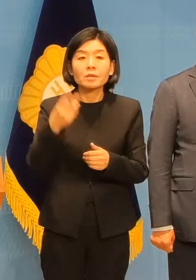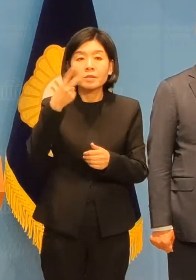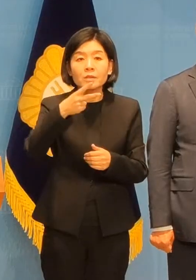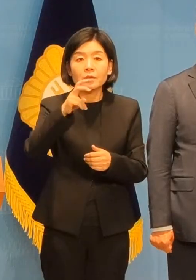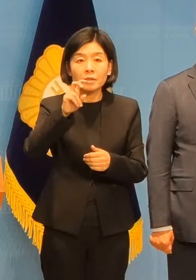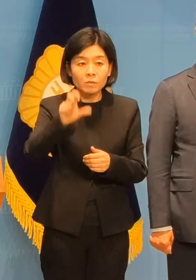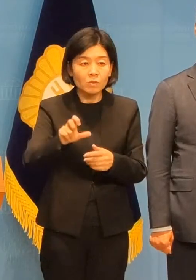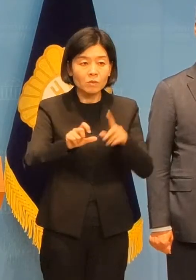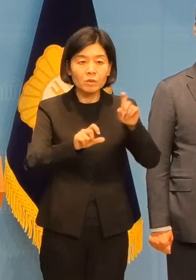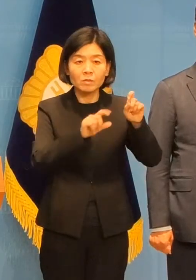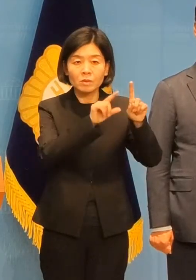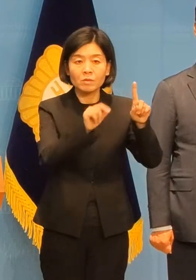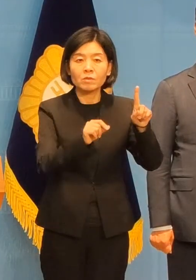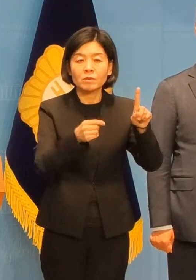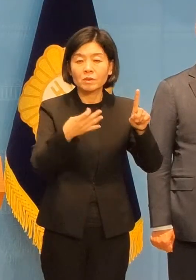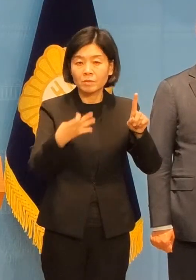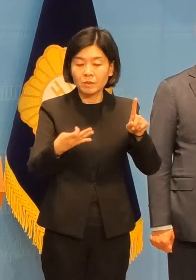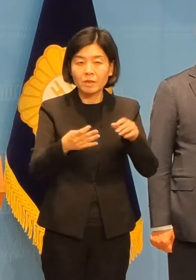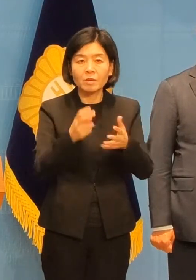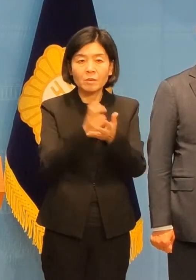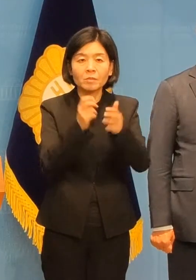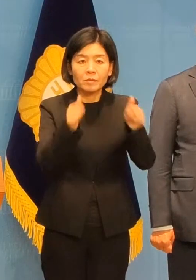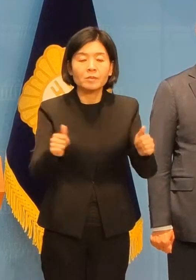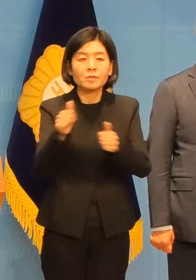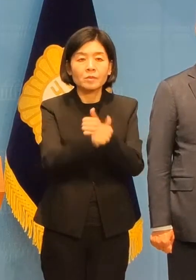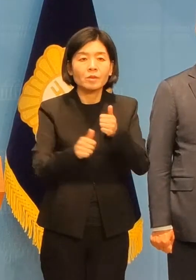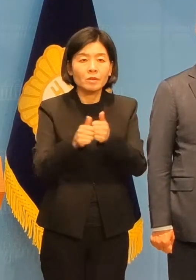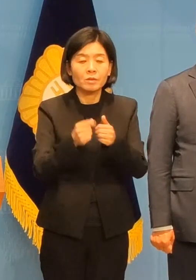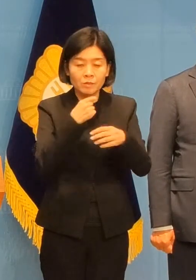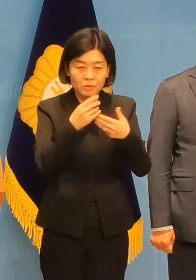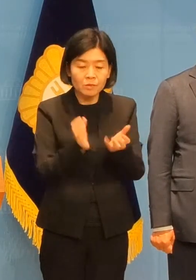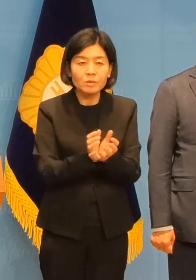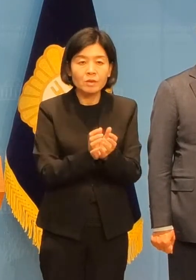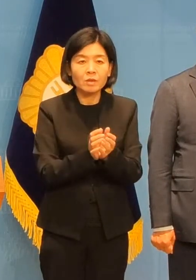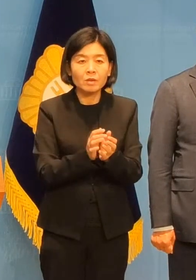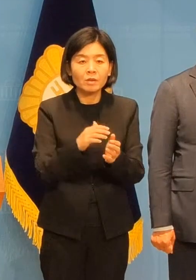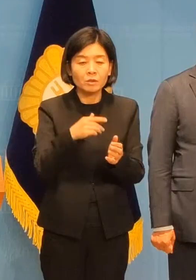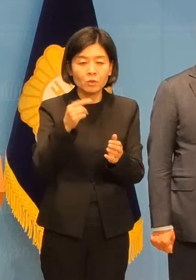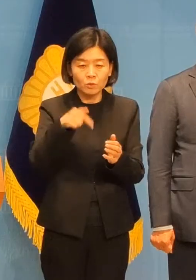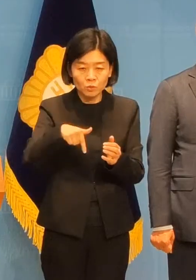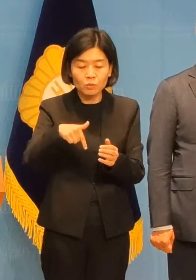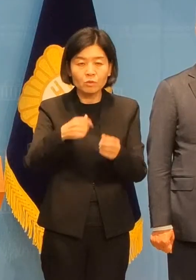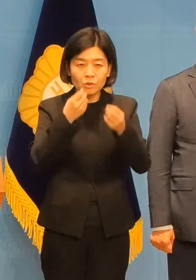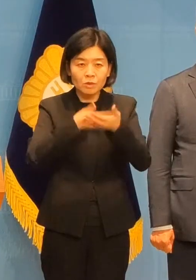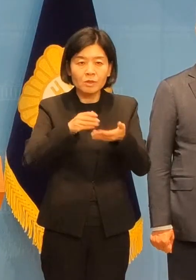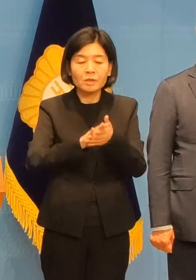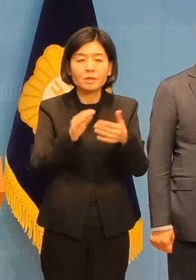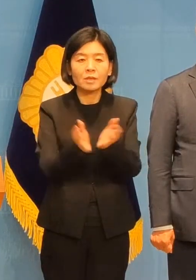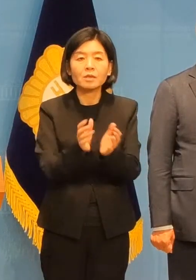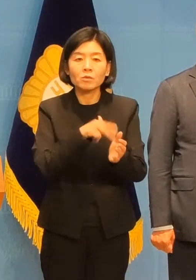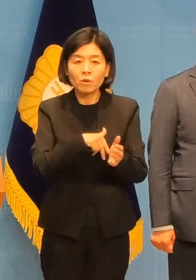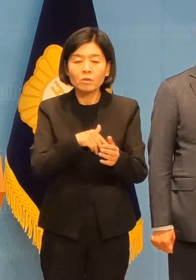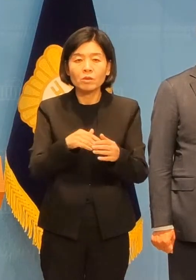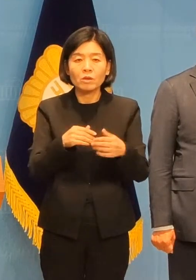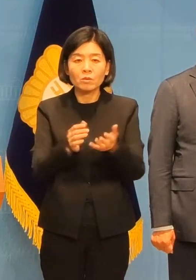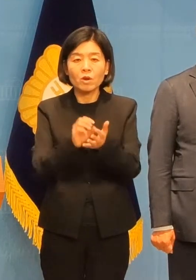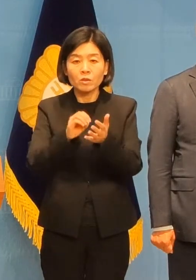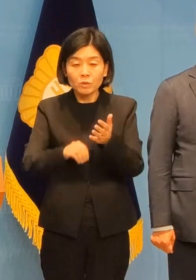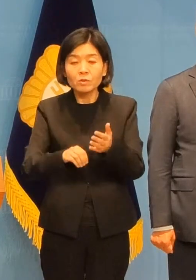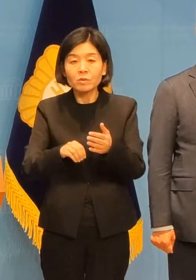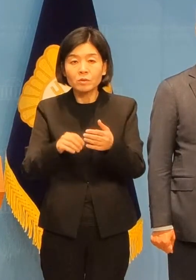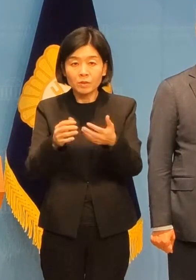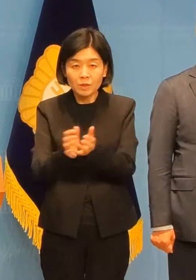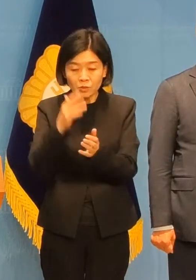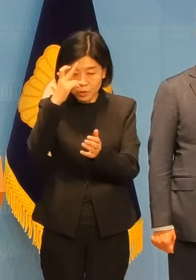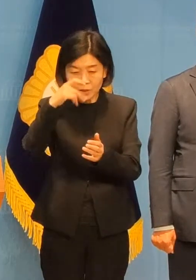2025년 11월 14일 법제사법위원회 더불어민주당 조국혁신당 소속 의원 및 무소속 최혁진 의원